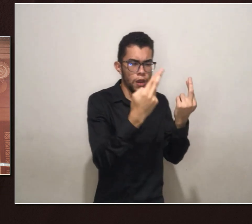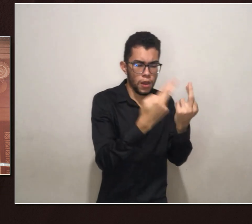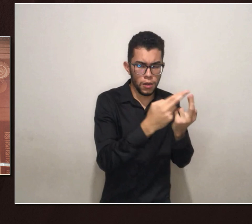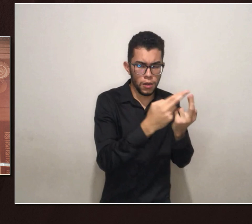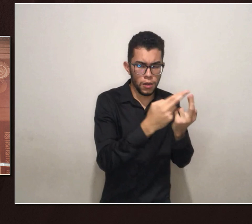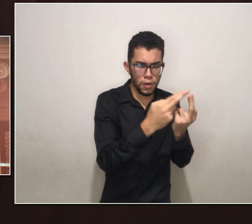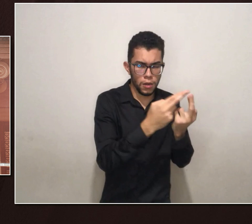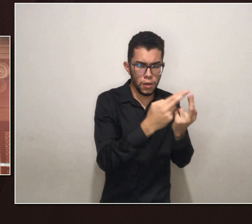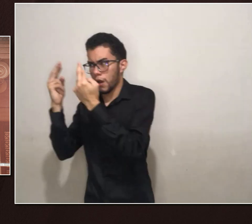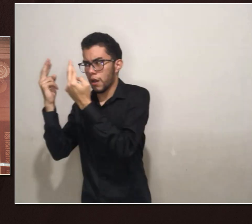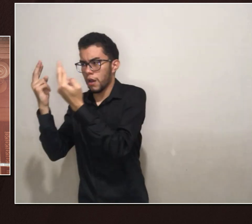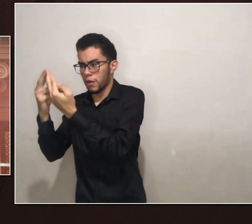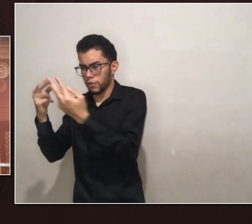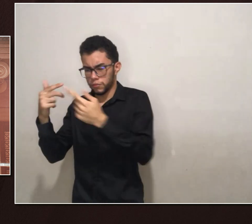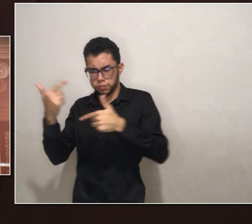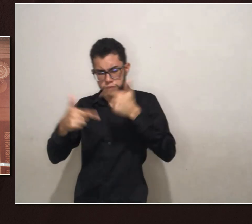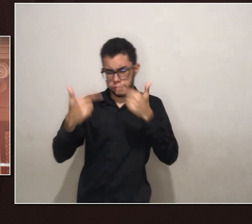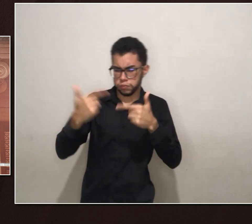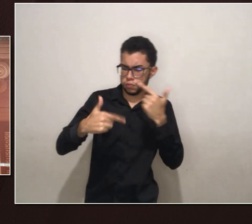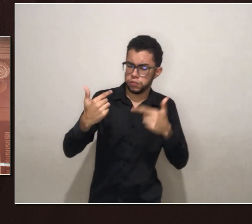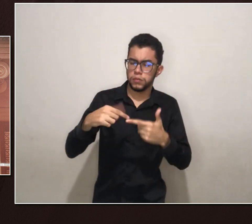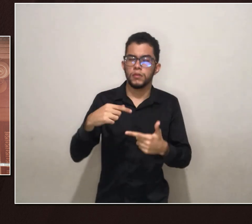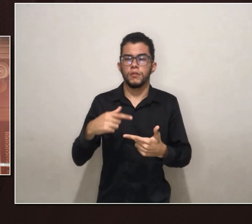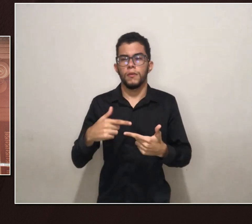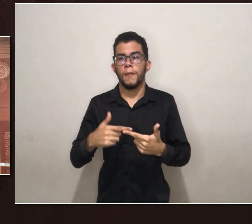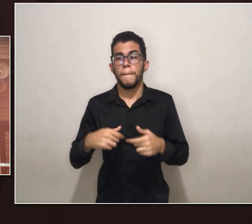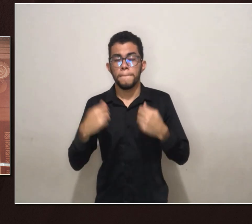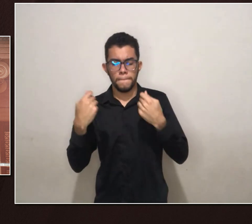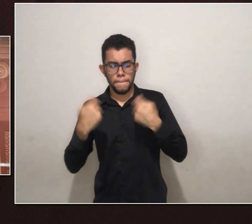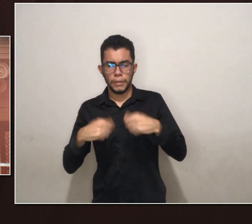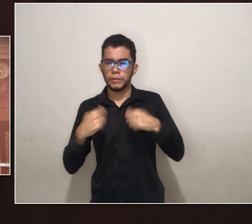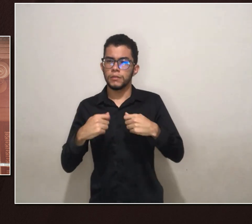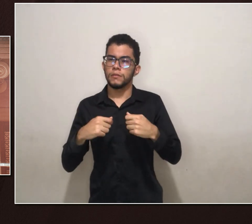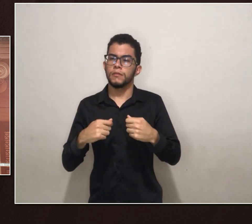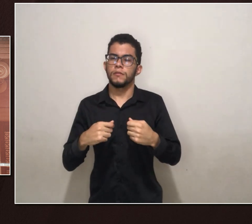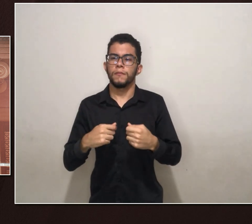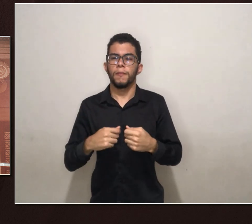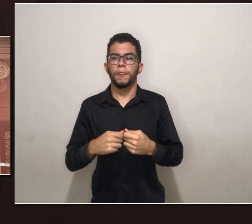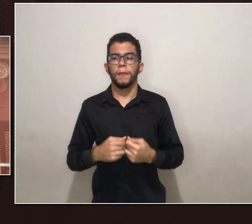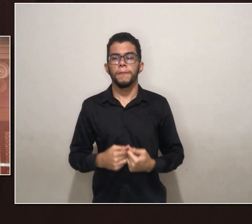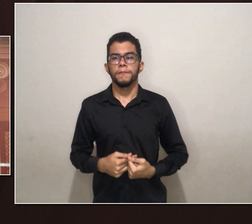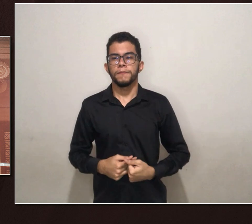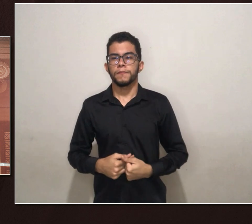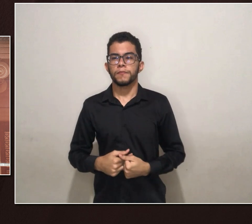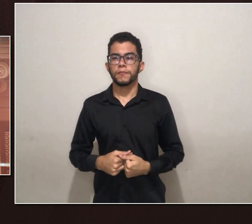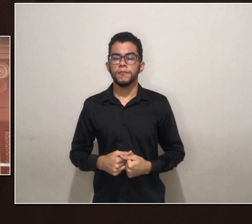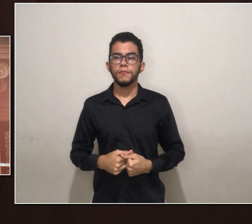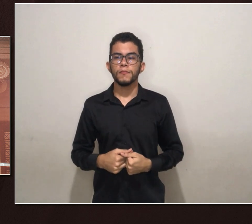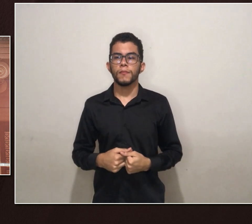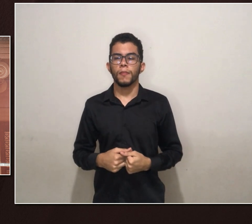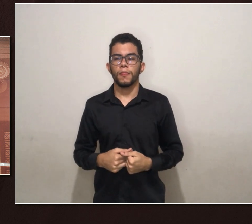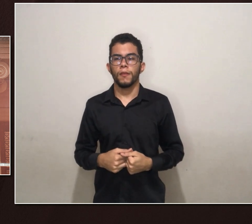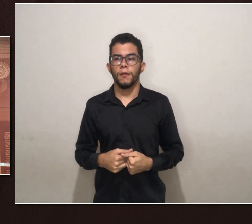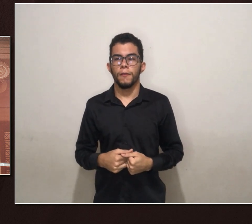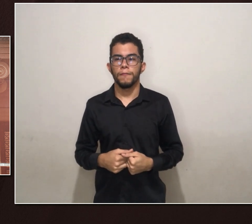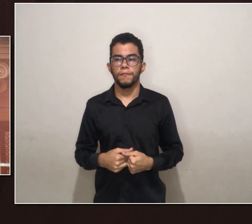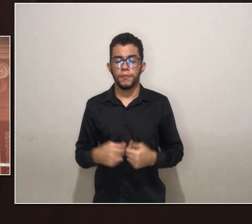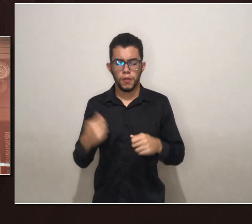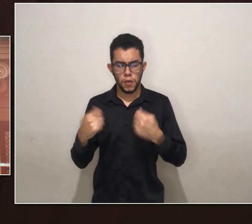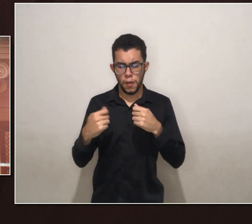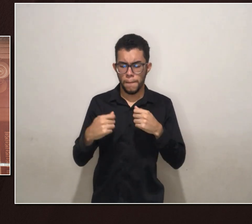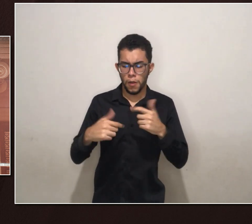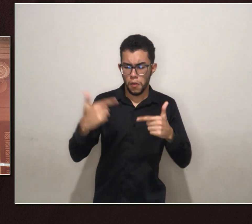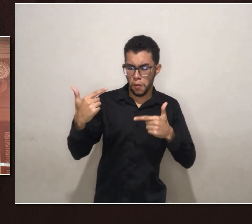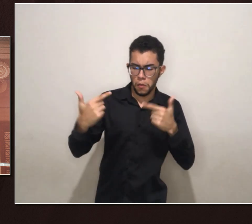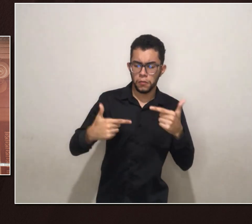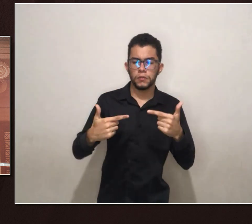dentro. Então, nós, né, que estamos na vanguarda, eu quero aproveitar para agradecer muitos irmãos